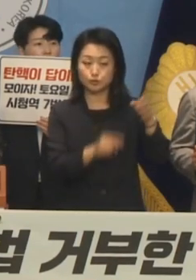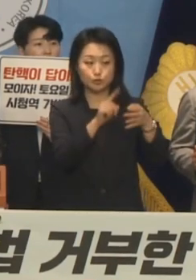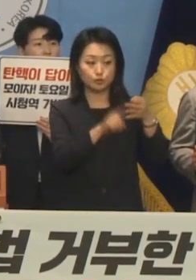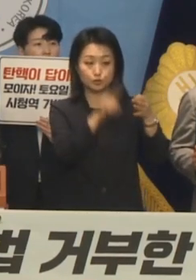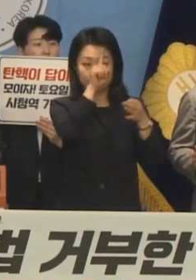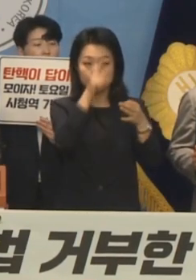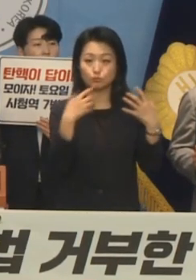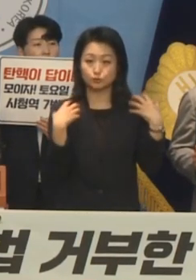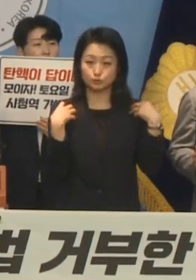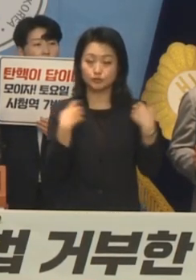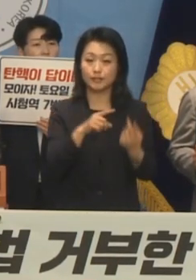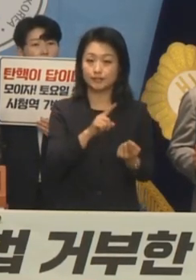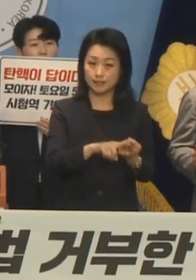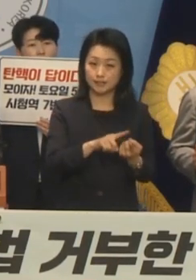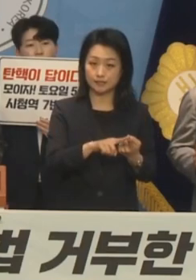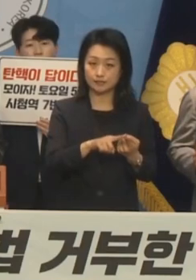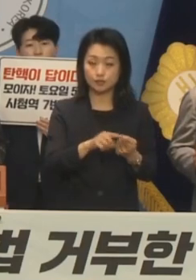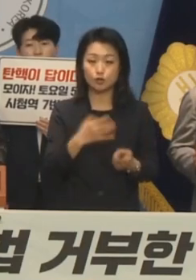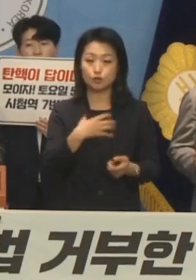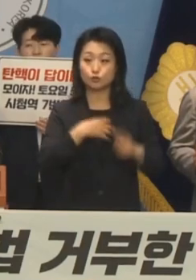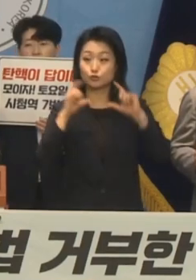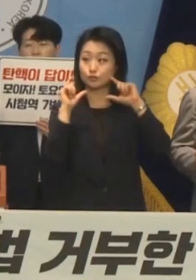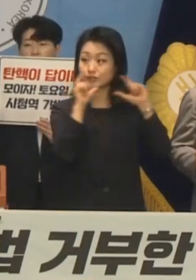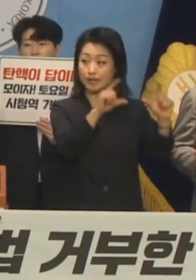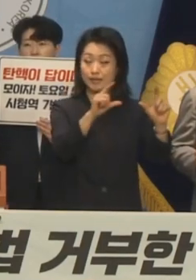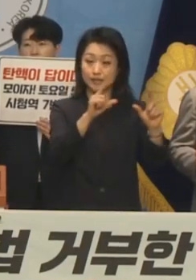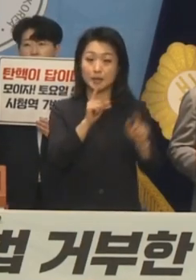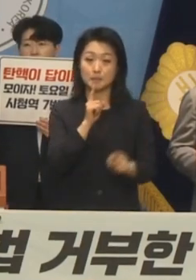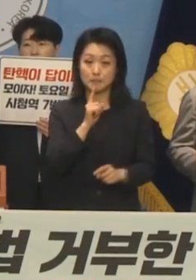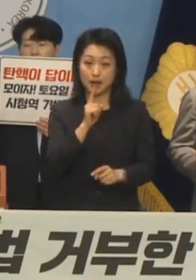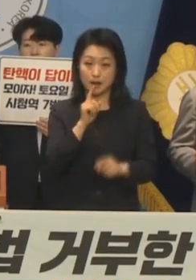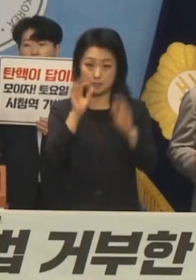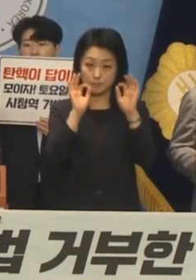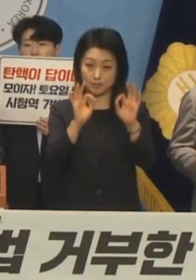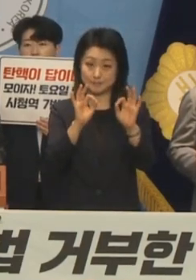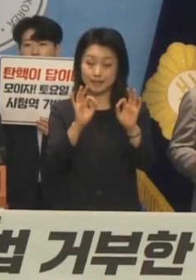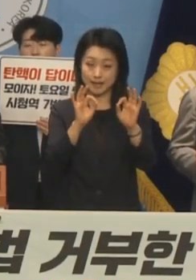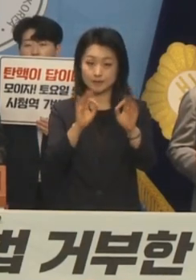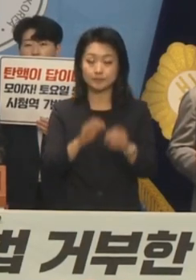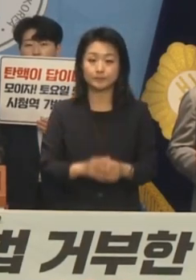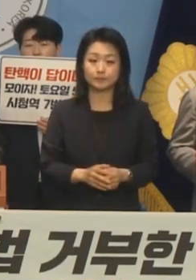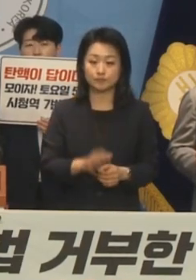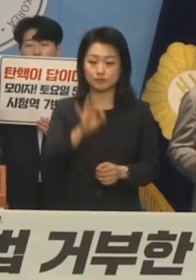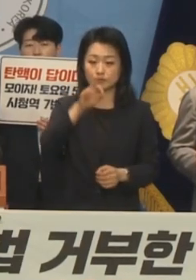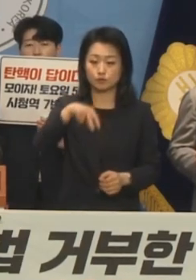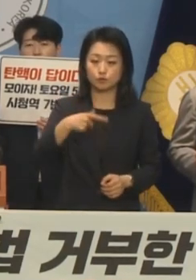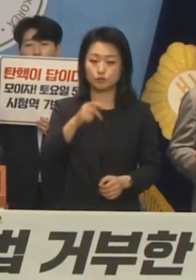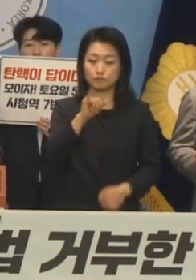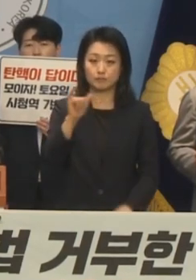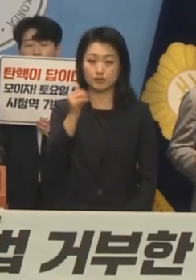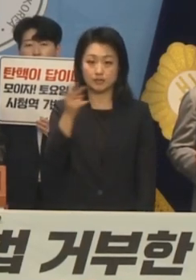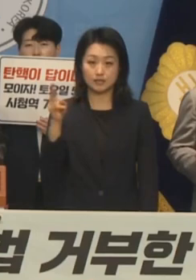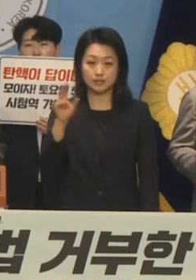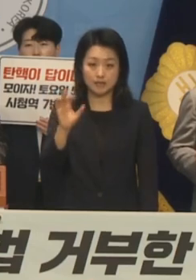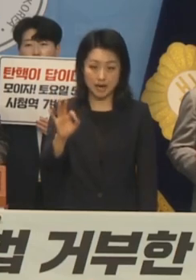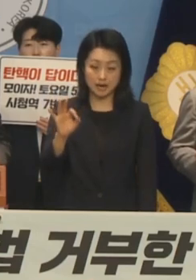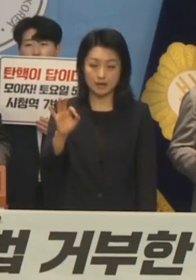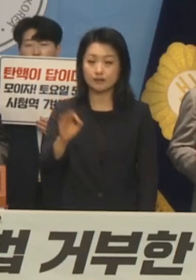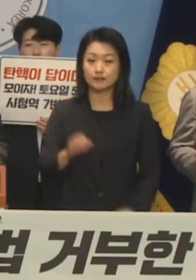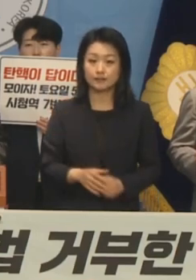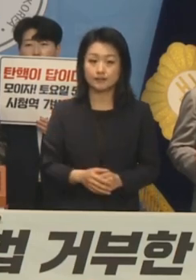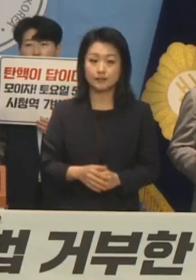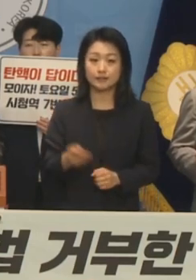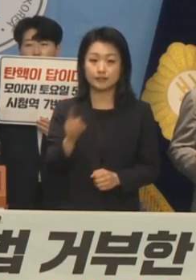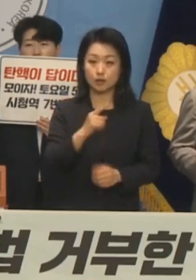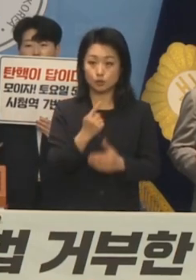대한 규탄 발언 두 분 발언하도록 하겠습니다. 우선 윤미향 의원 그리고 구본기 공동대표 순으로